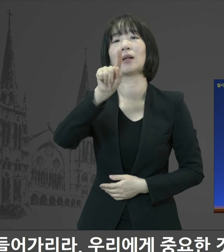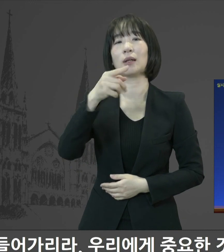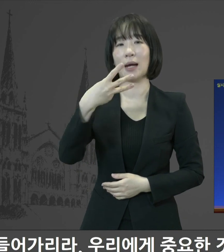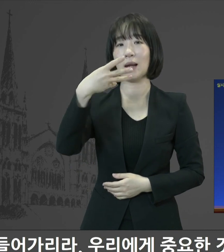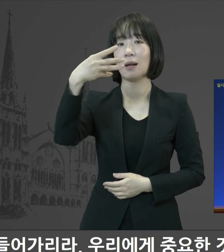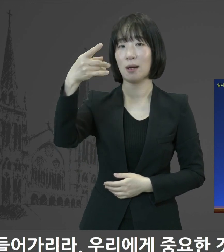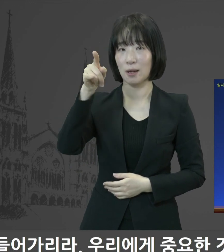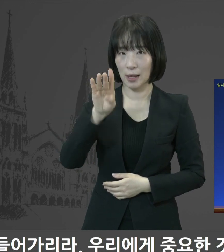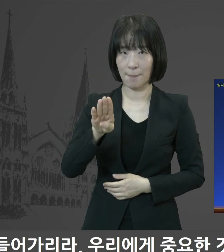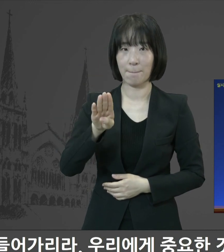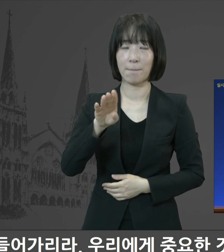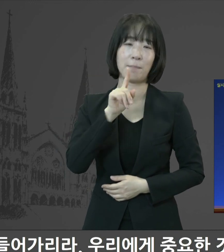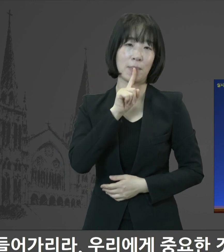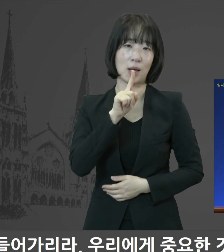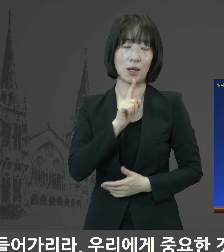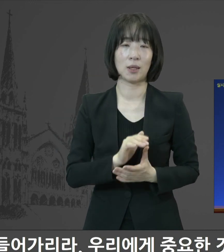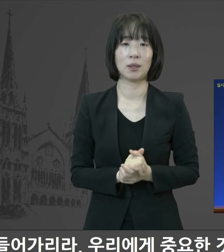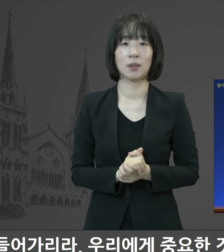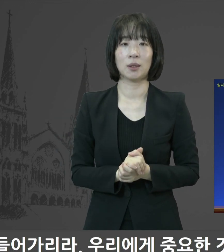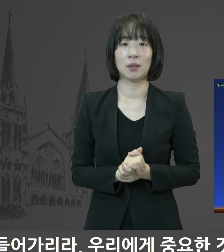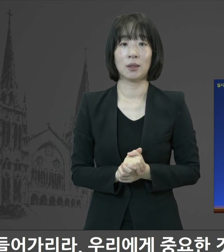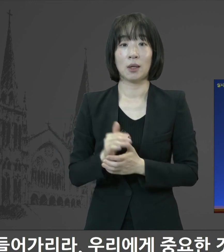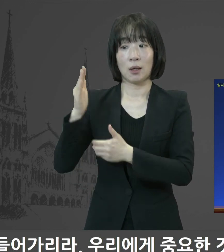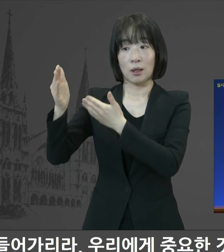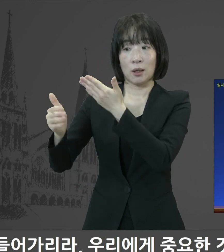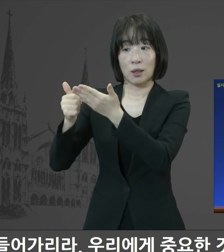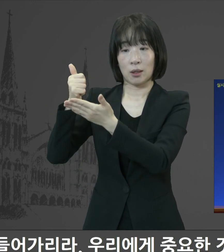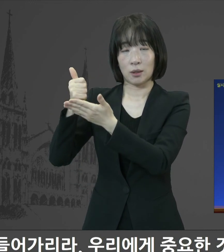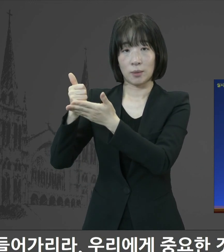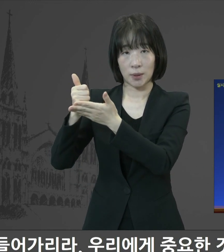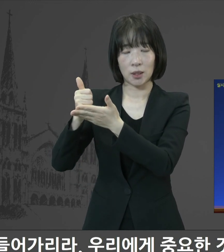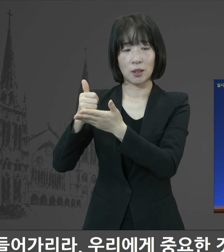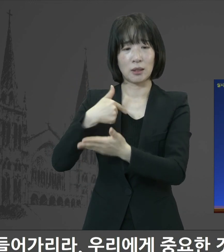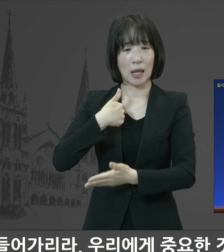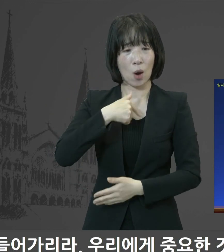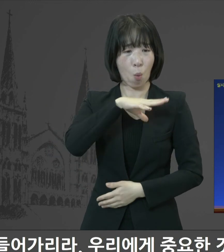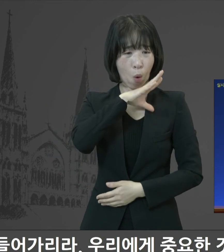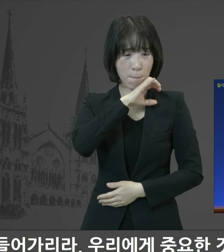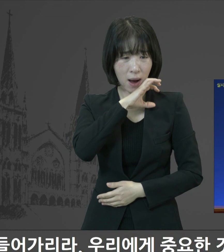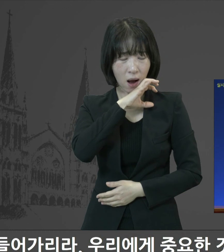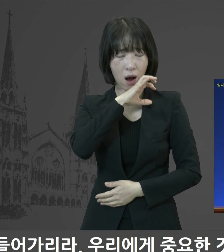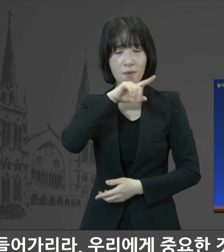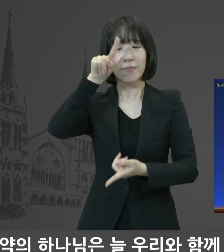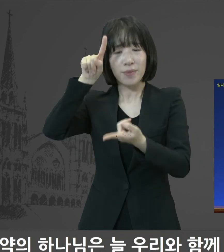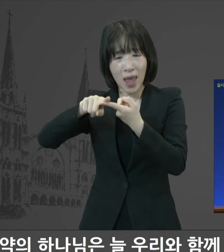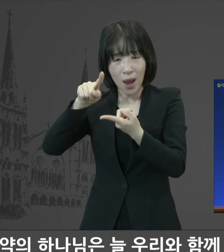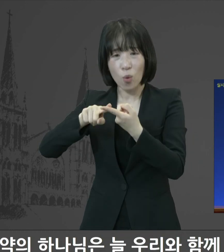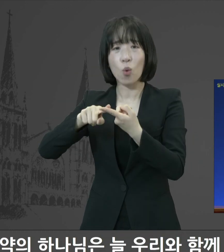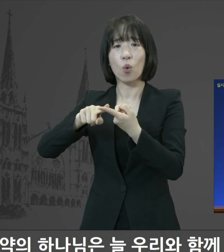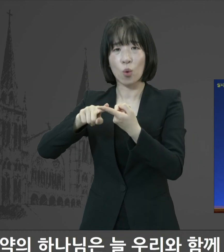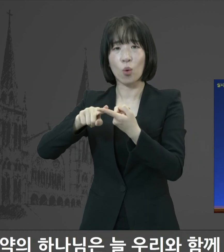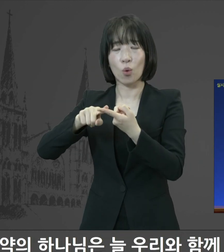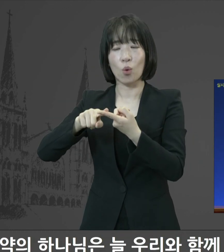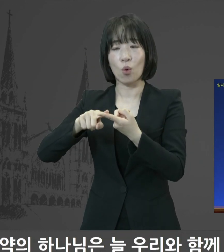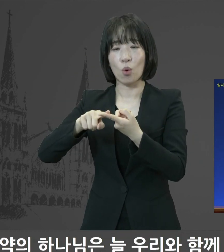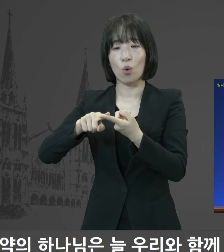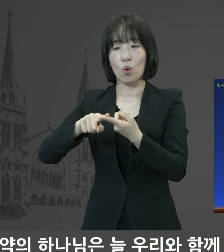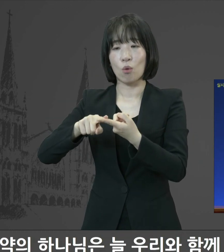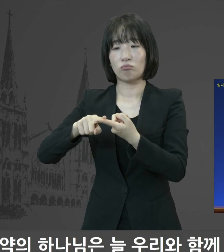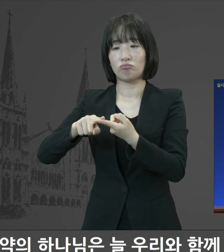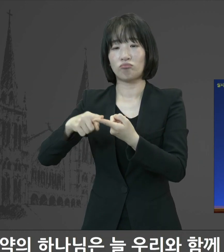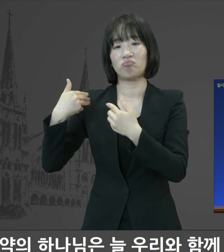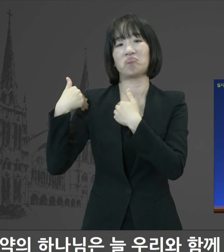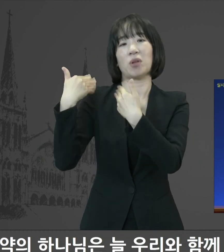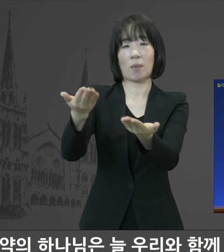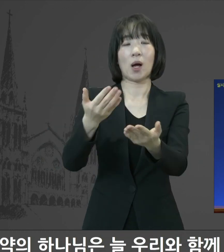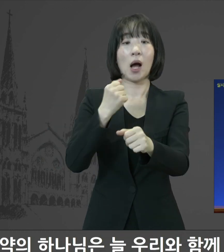하나님이 우리가 원망 불평하는 거 들으시고 그대로 행하신다, 민수기 14장 28절 있었죠? 이 말씀은 우리가